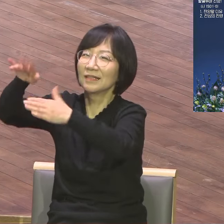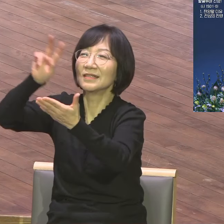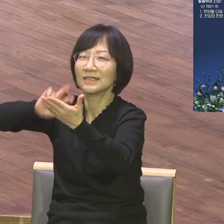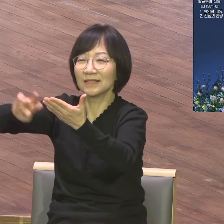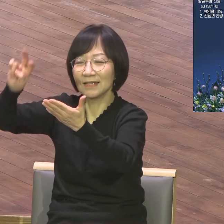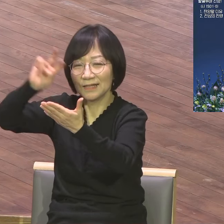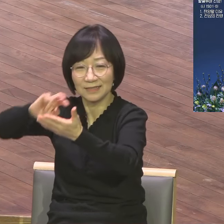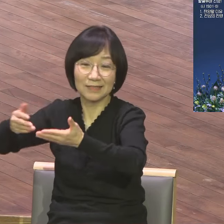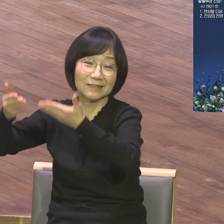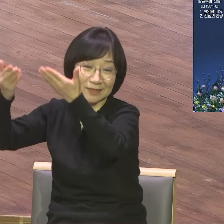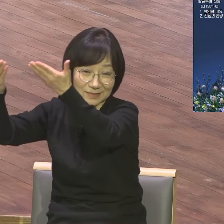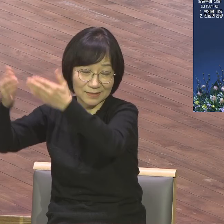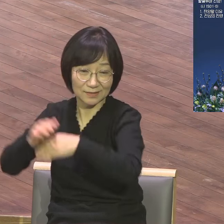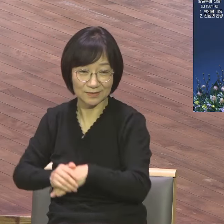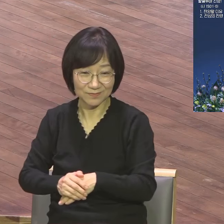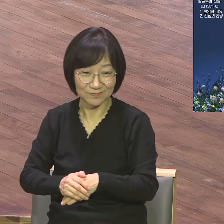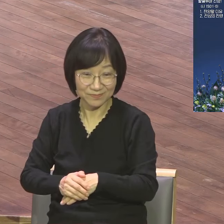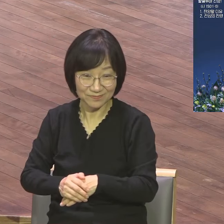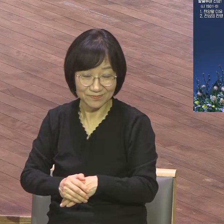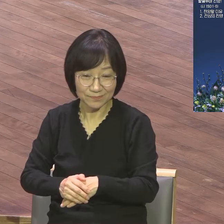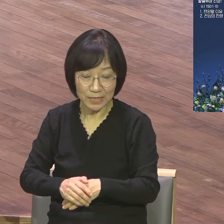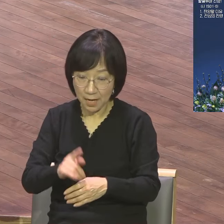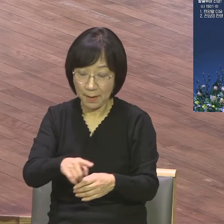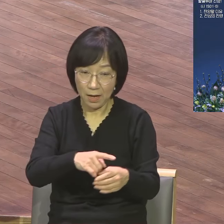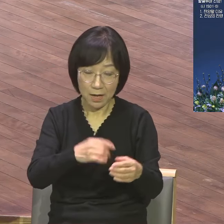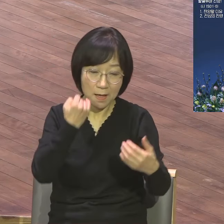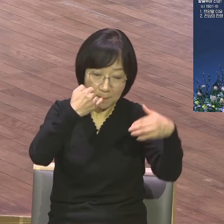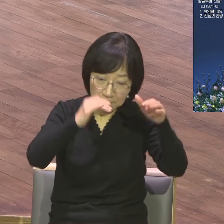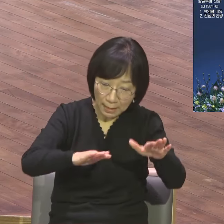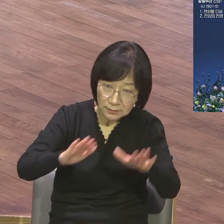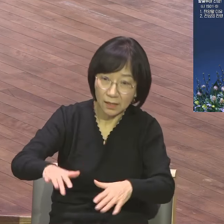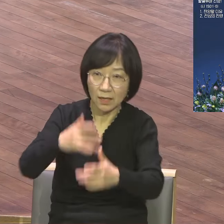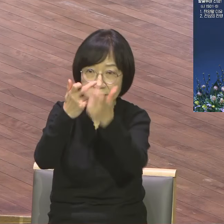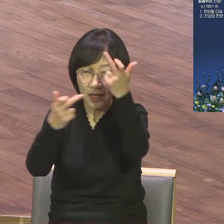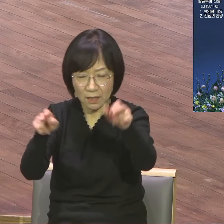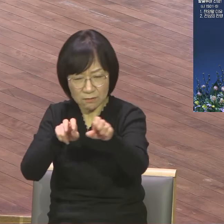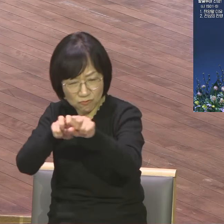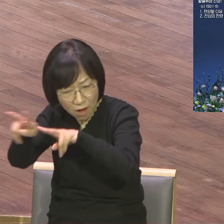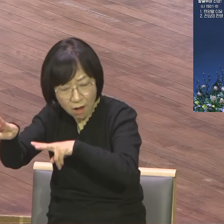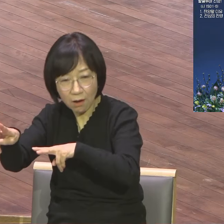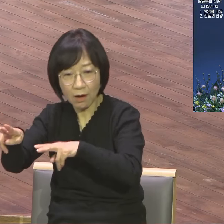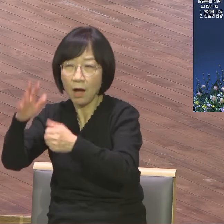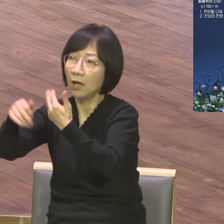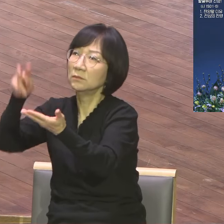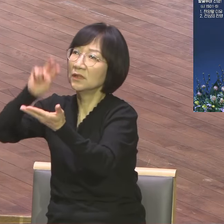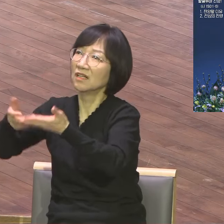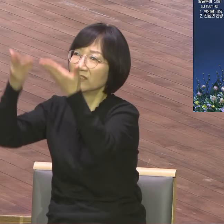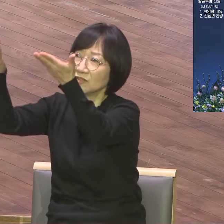그런데 피조물된 내가 구원받아 놓고 찬양을 안 해.